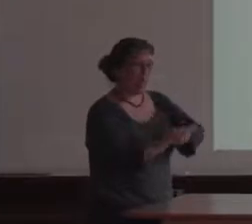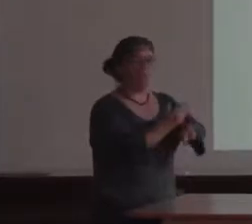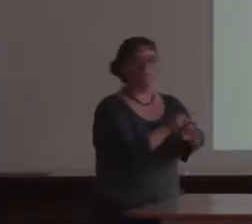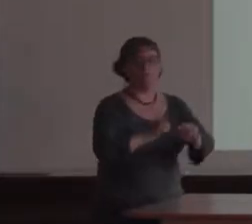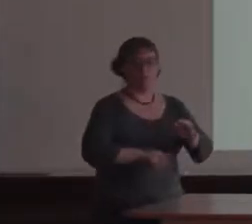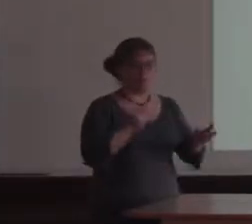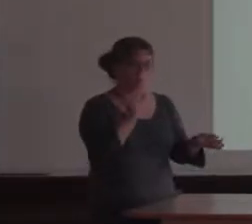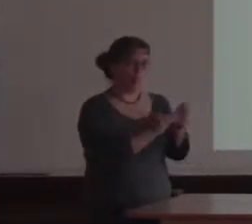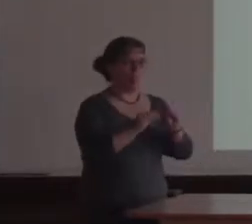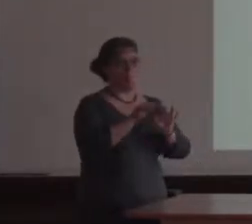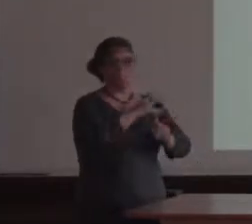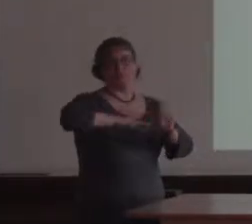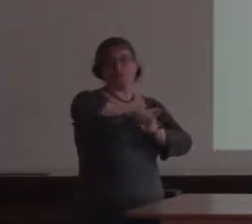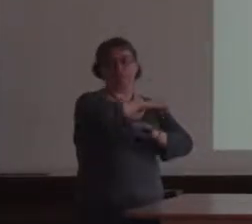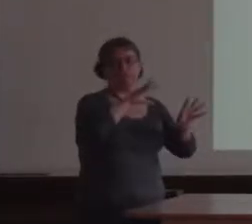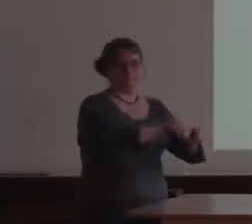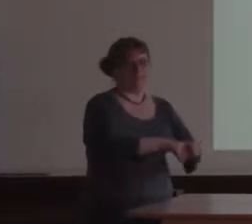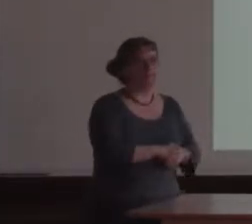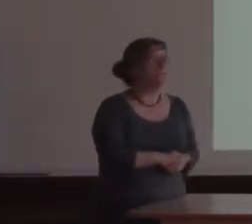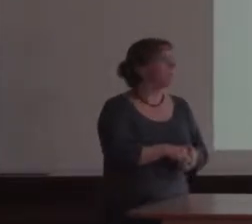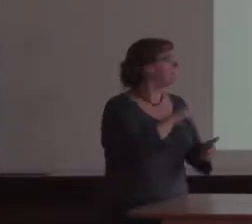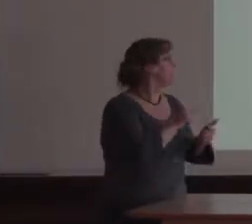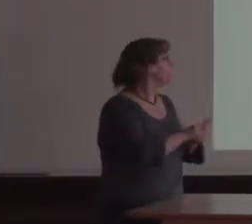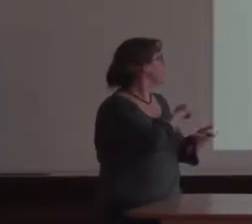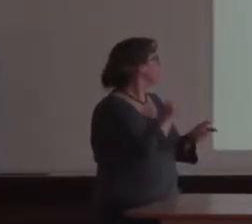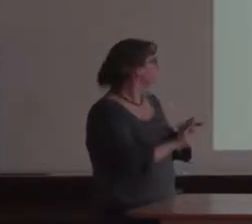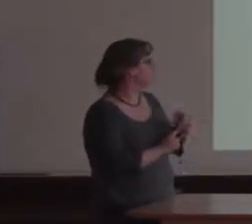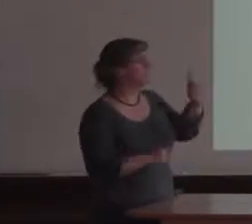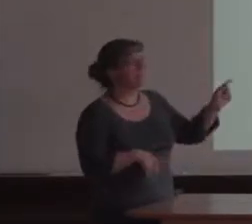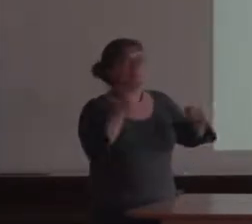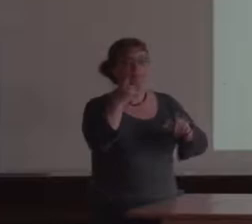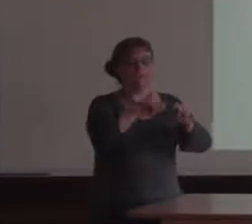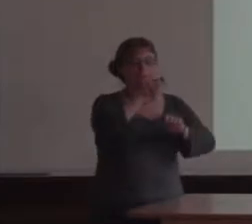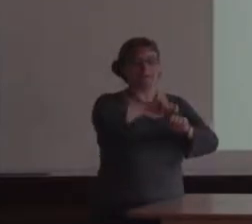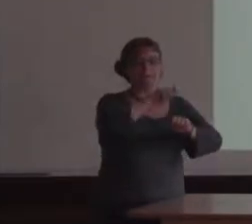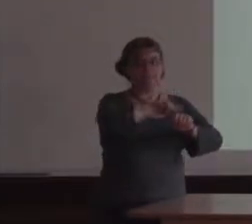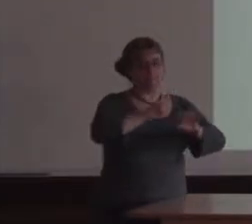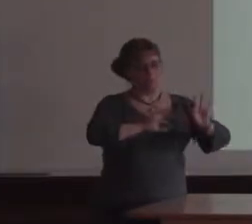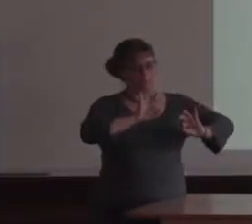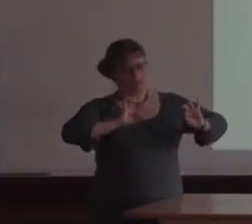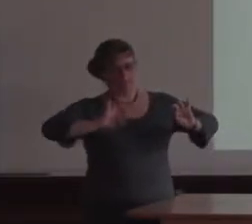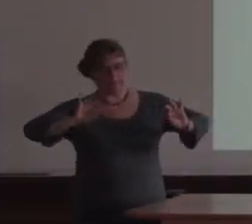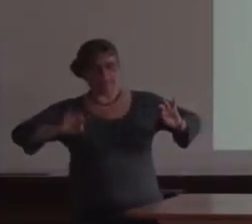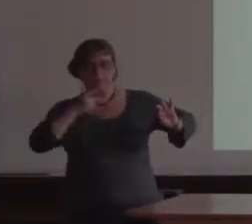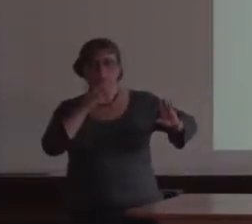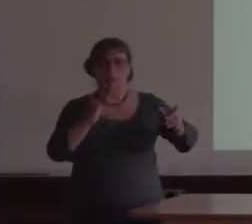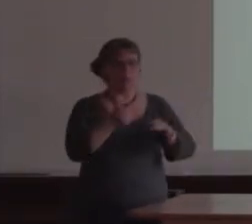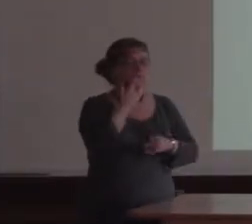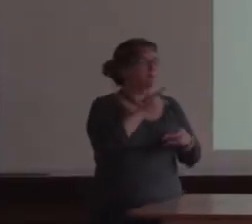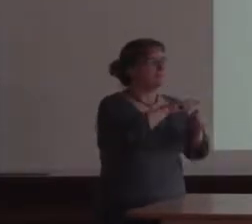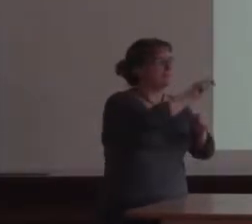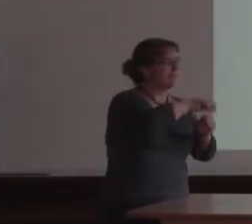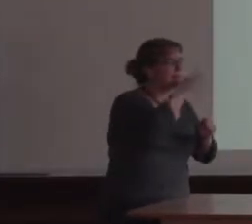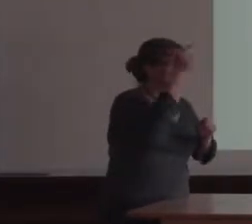tester. Une autre partie, on va avoir des techniques pour paramétrer les tests, c'est-à-dire exécuter un même test